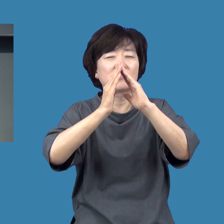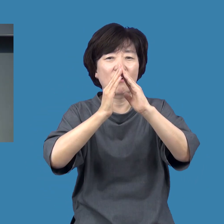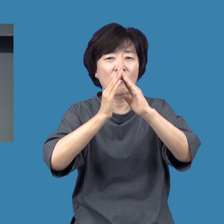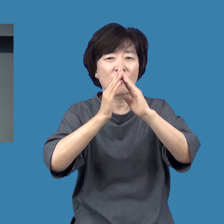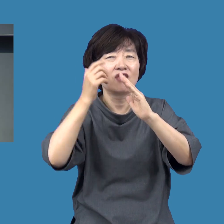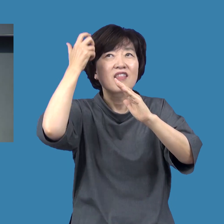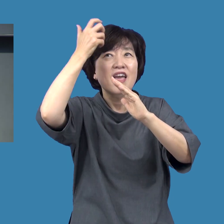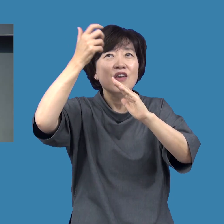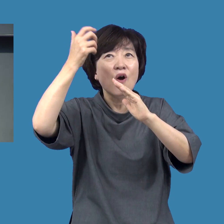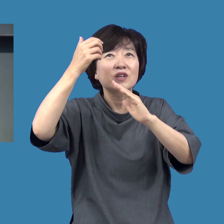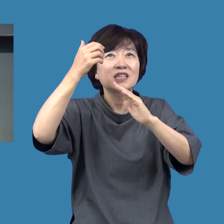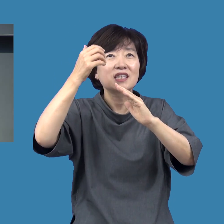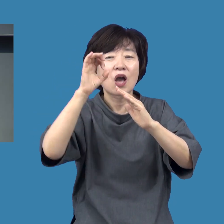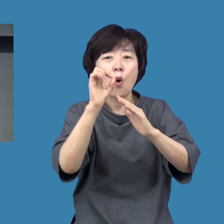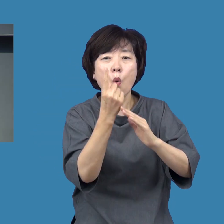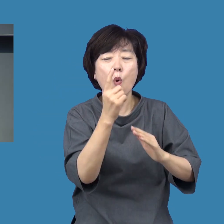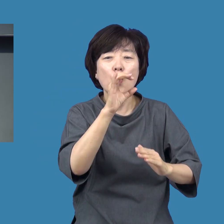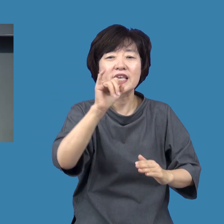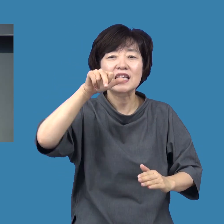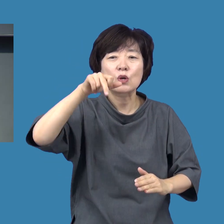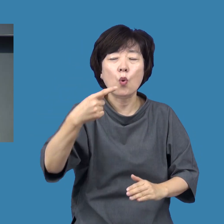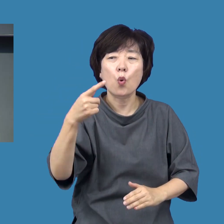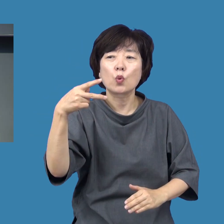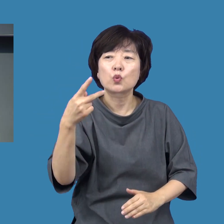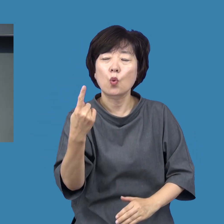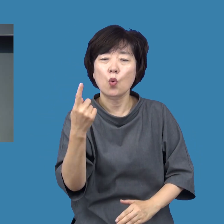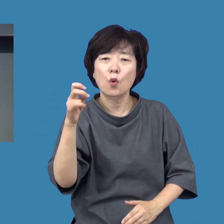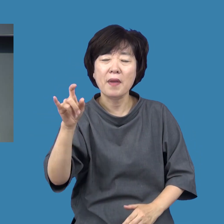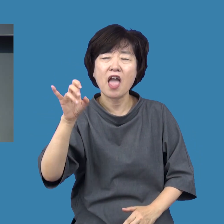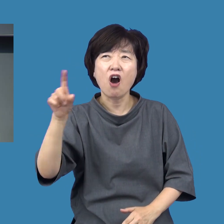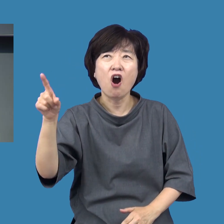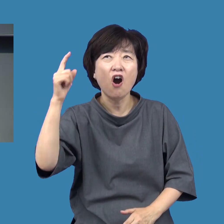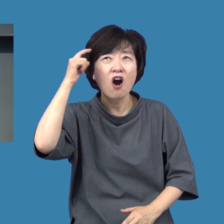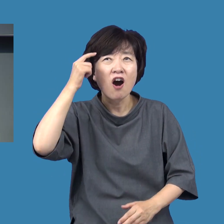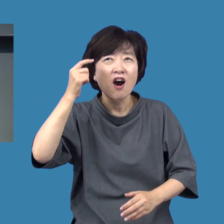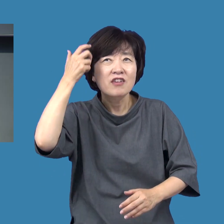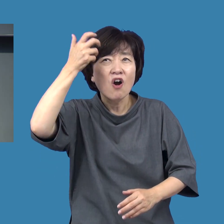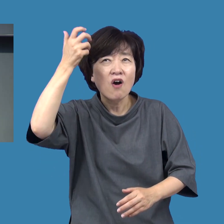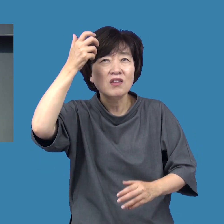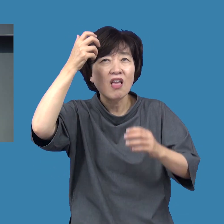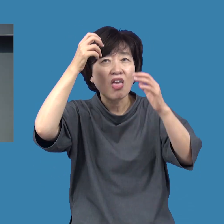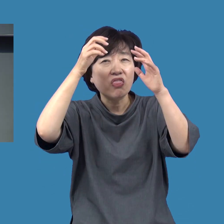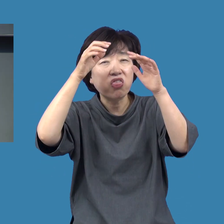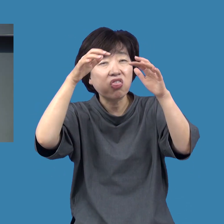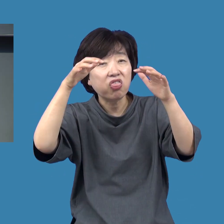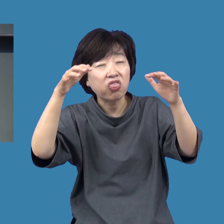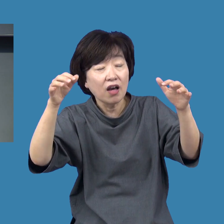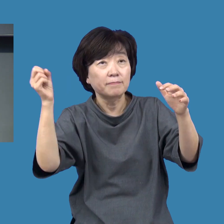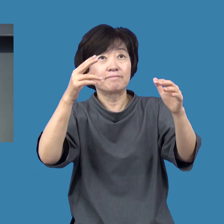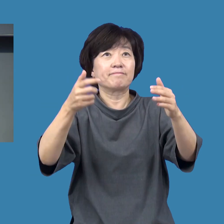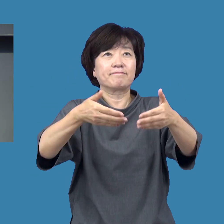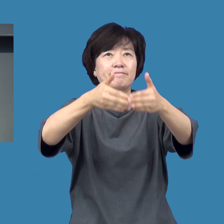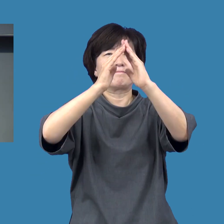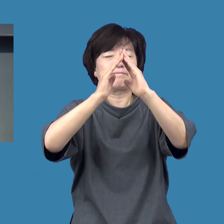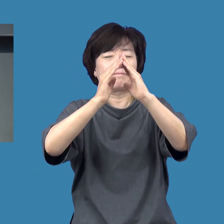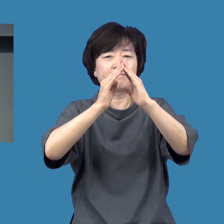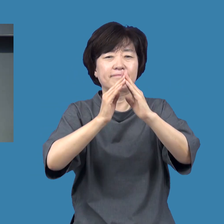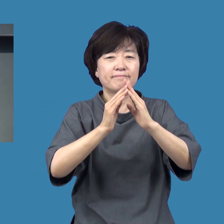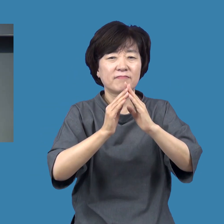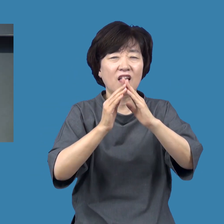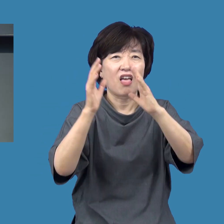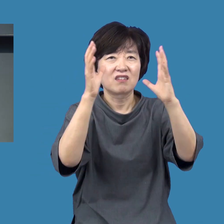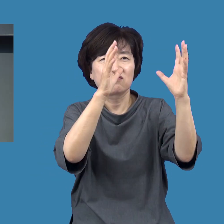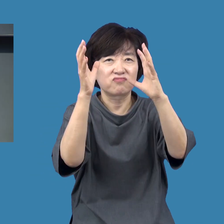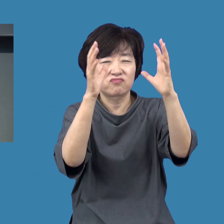영이 오이코도메오 되는 거잖아. 세워지는 게 뭔지 알겠죠? 그 영이 흐르르 무너져 있던 게 있으면 탁 이렇게 일어서게 되고 영이 흔들리고 있던 게 있으면